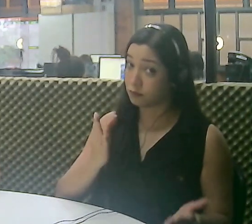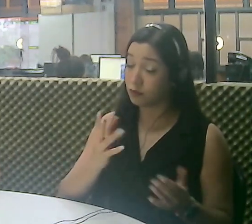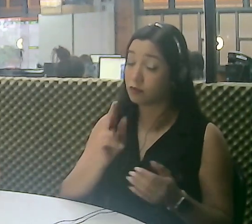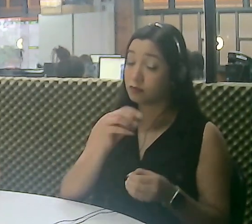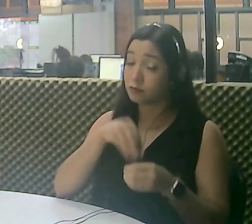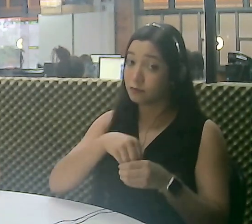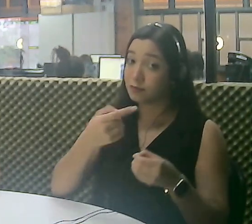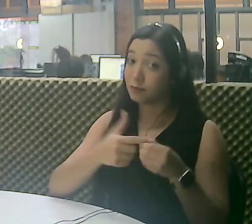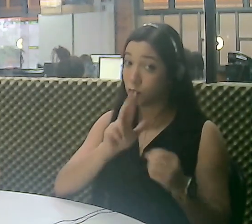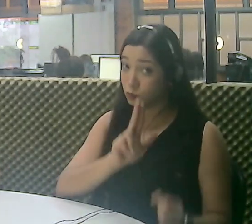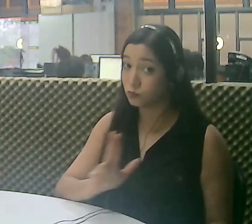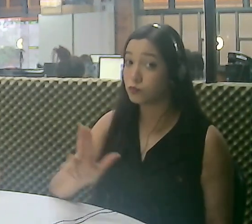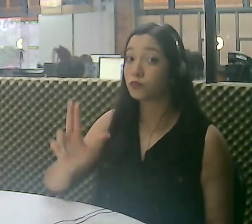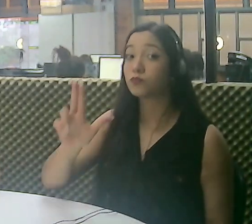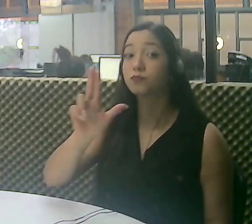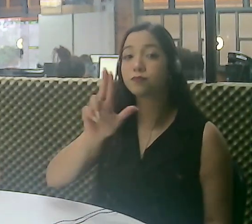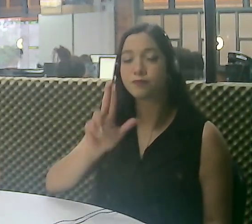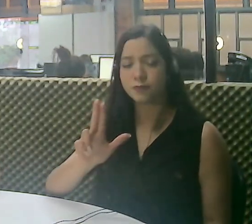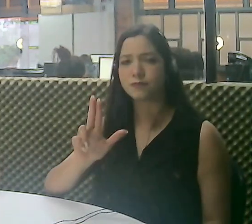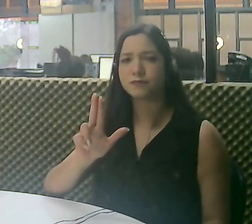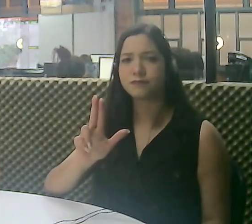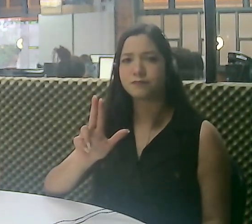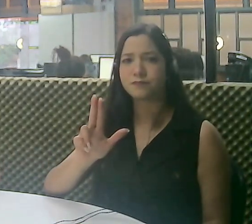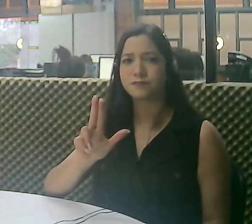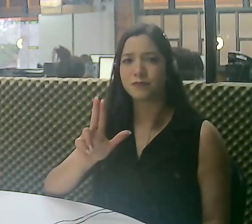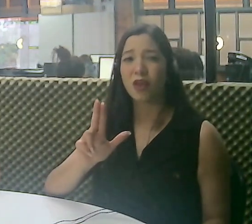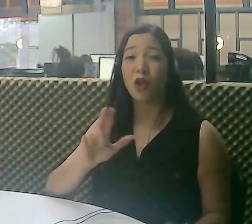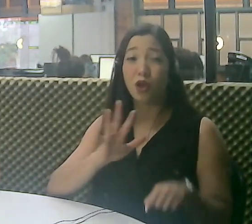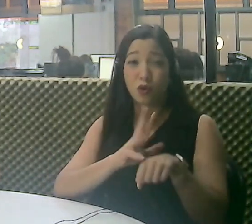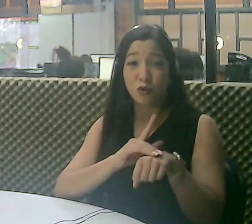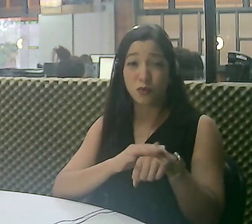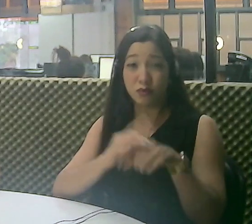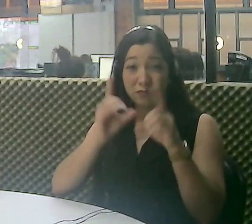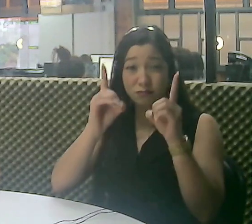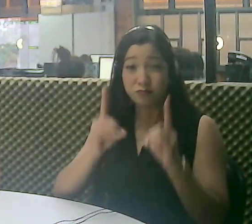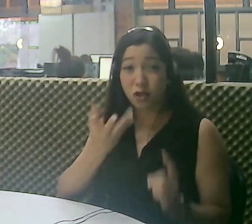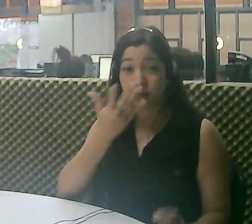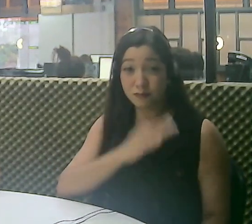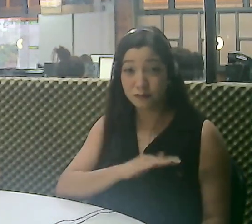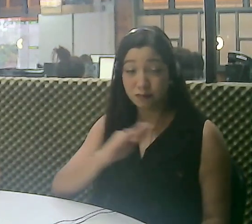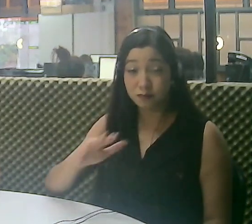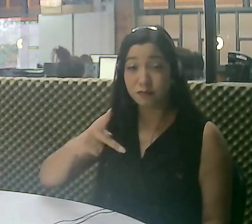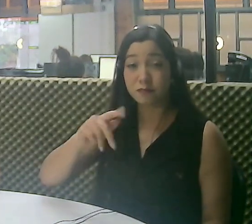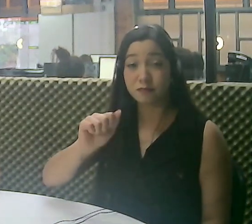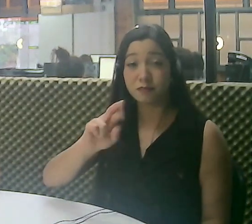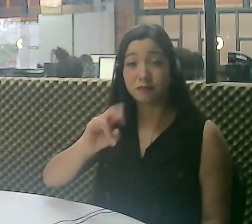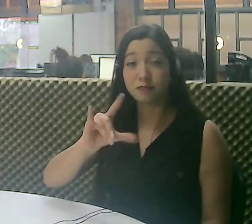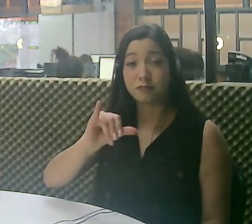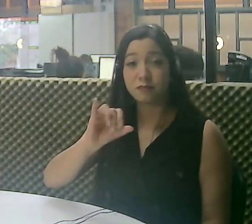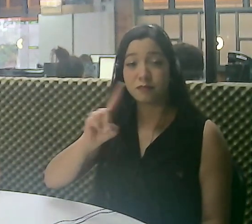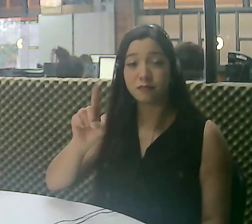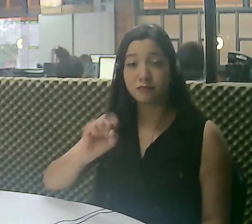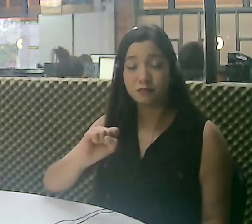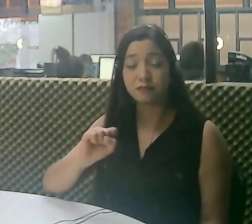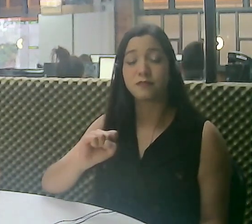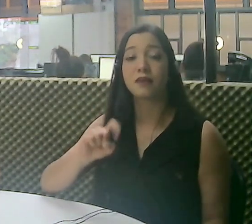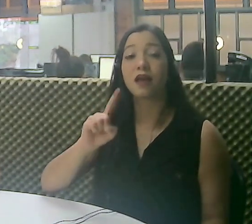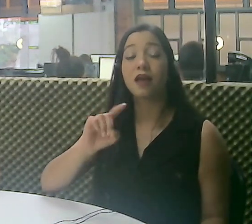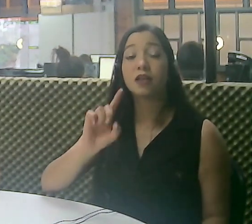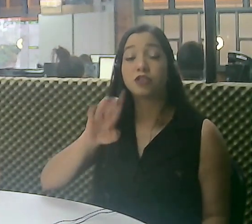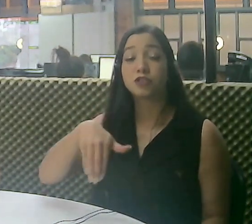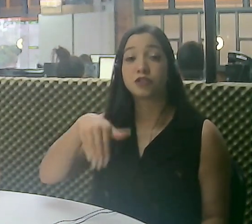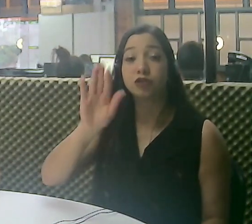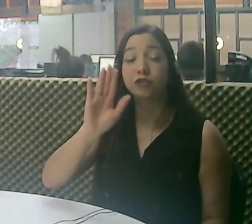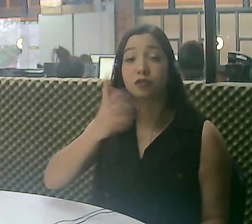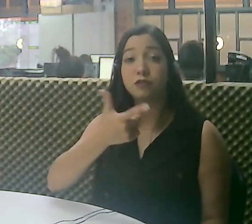querida Uberlândia. A paralisia infantil já atingiu a 20 novos países no mundo,